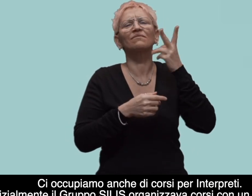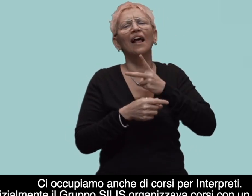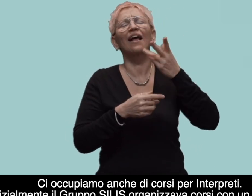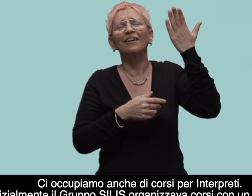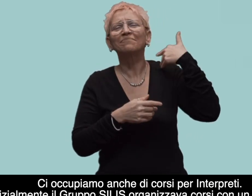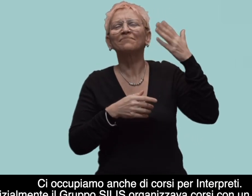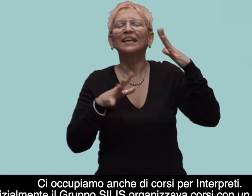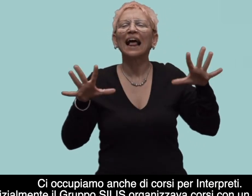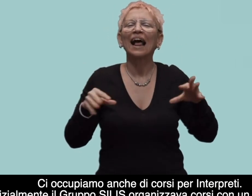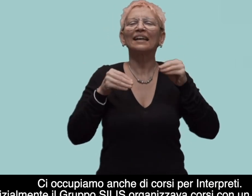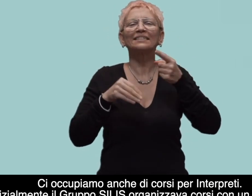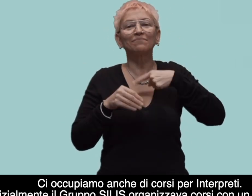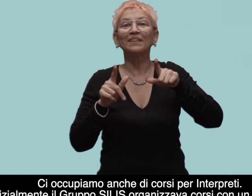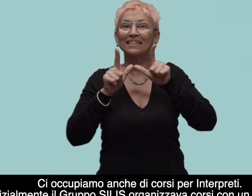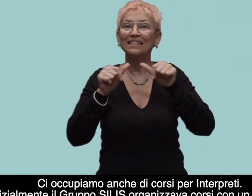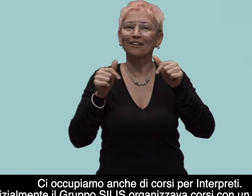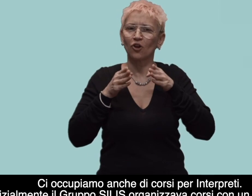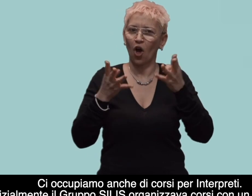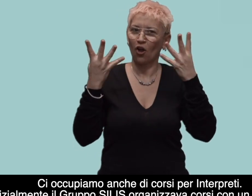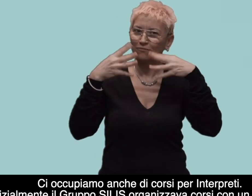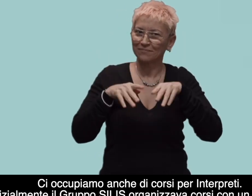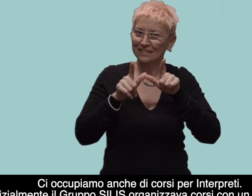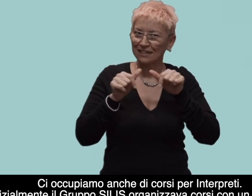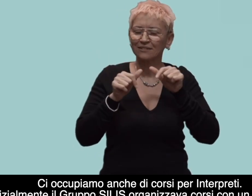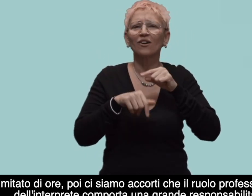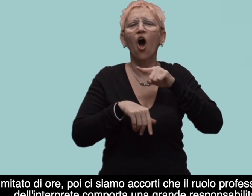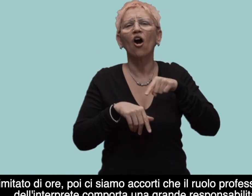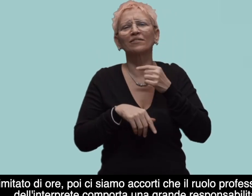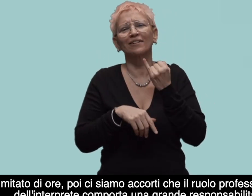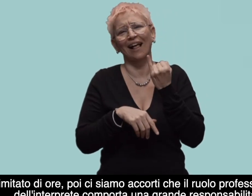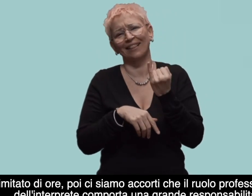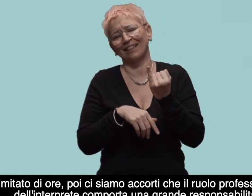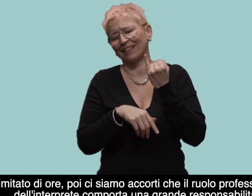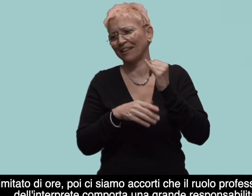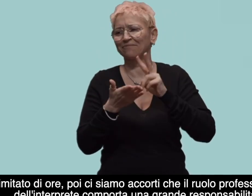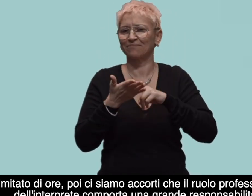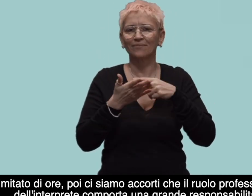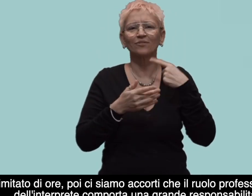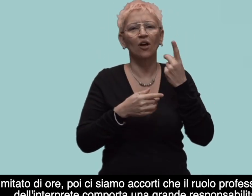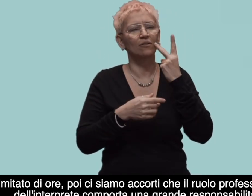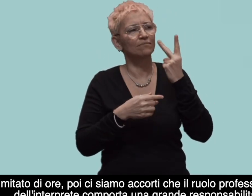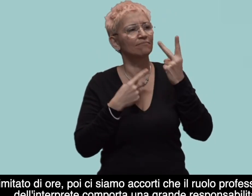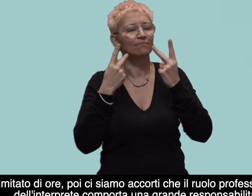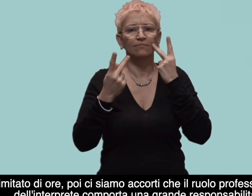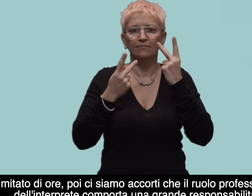interpreti inizialmente organizzavamo corsi di un l'umido limitato di ore poi ci siamo accorti che il ruolo